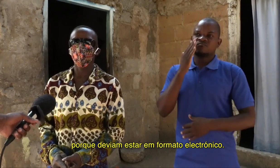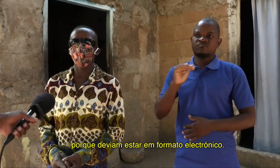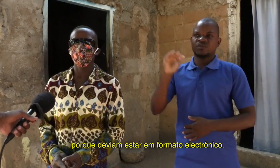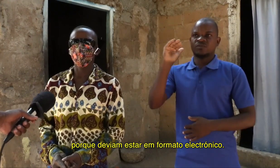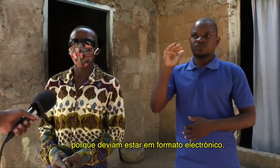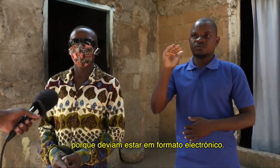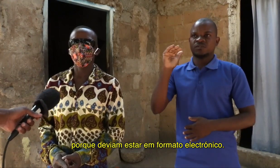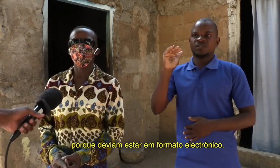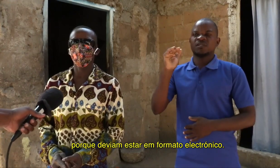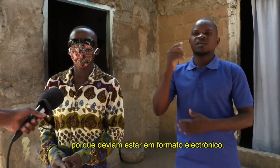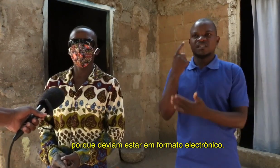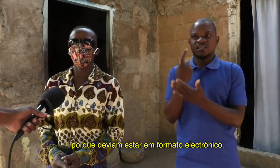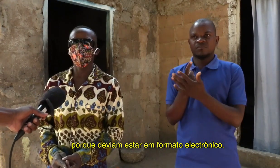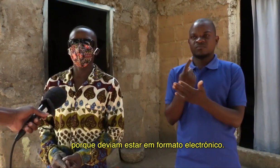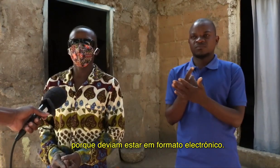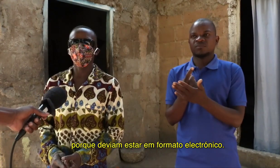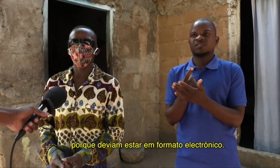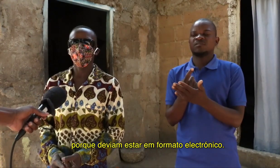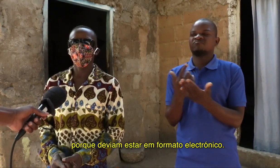forma...